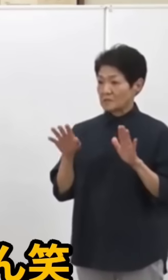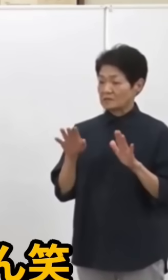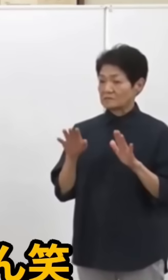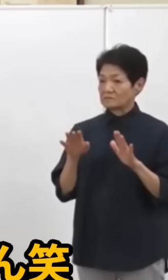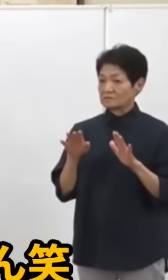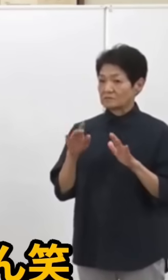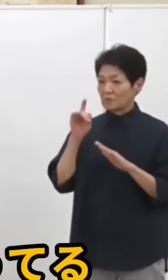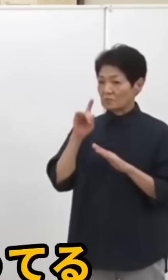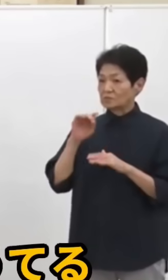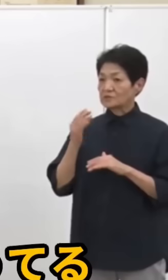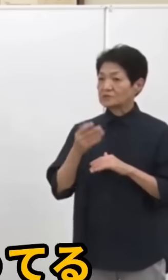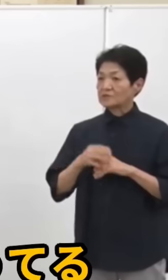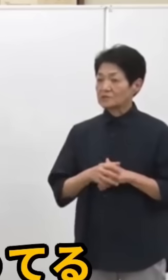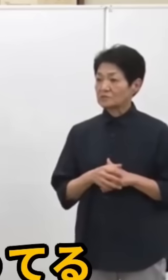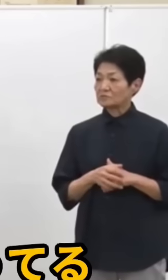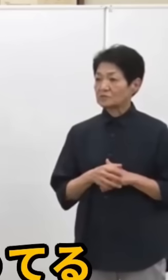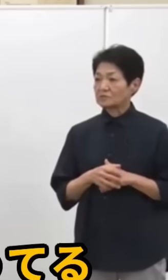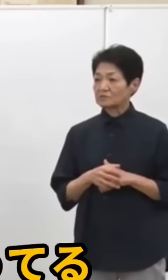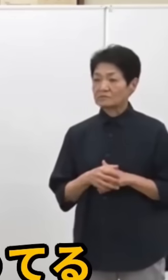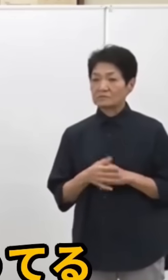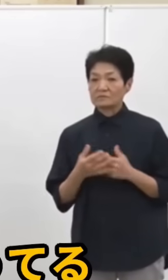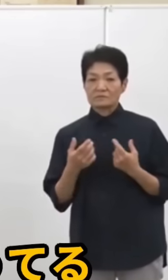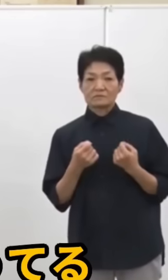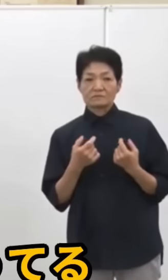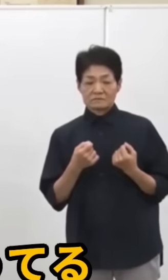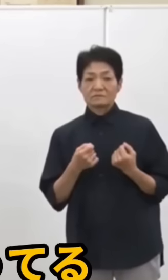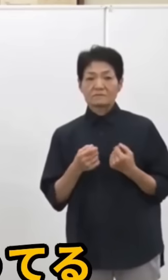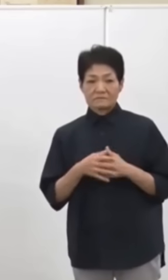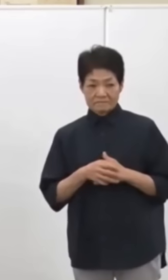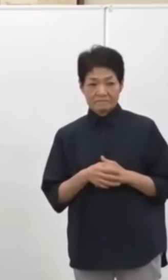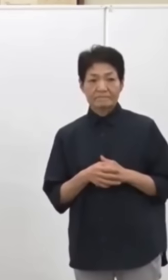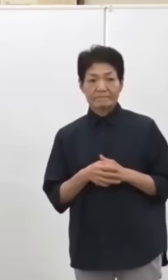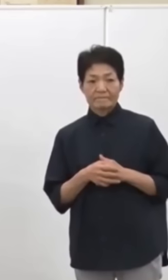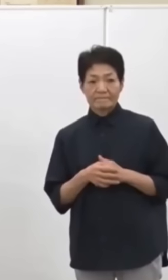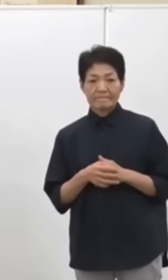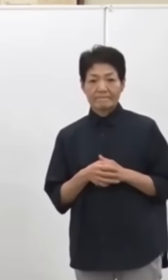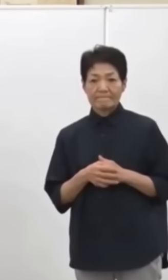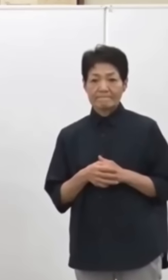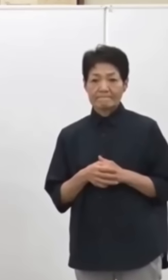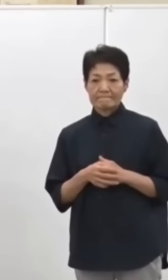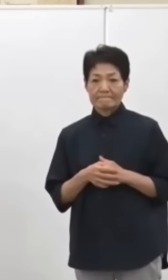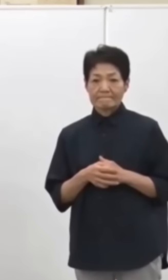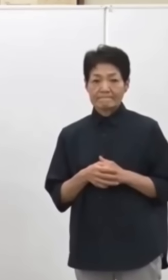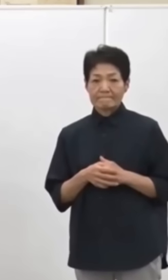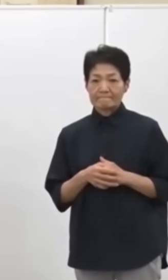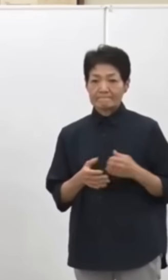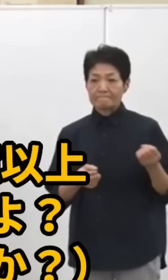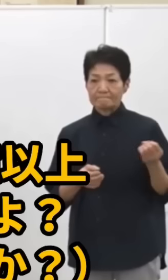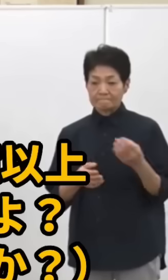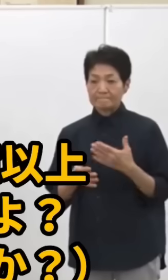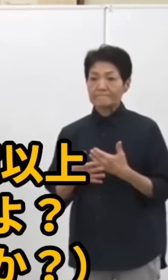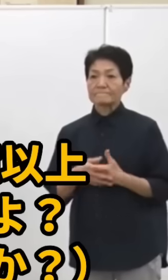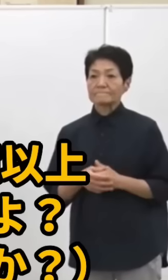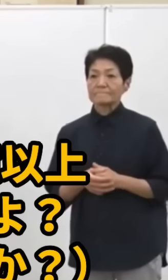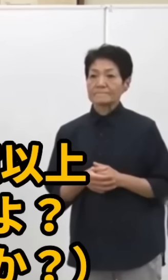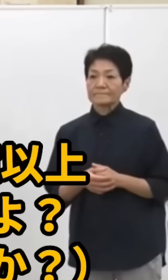と、土地の改良とかはですね。 それはそうじゃないとできないですからね。 ですね。となるとです